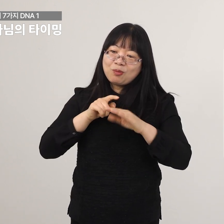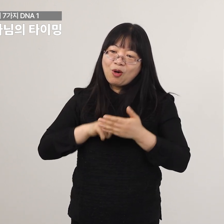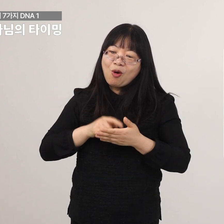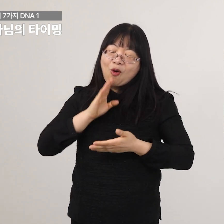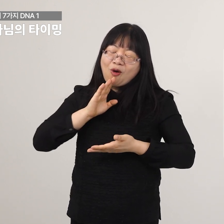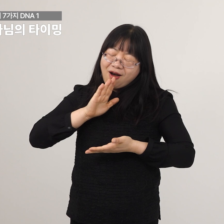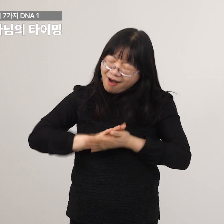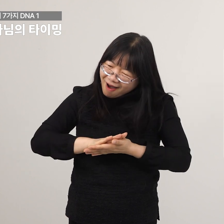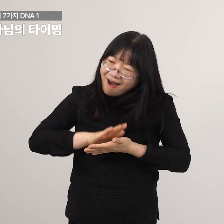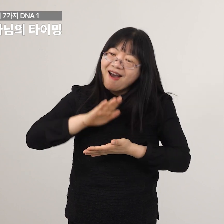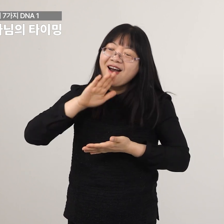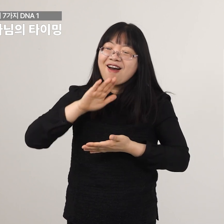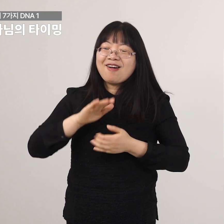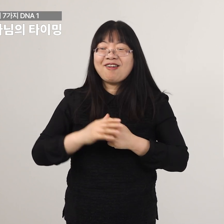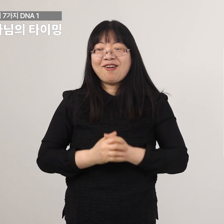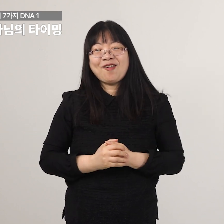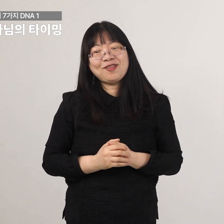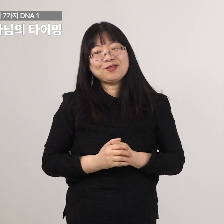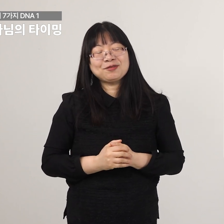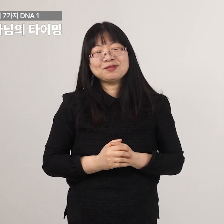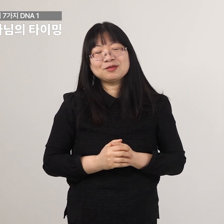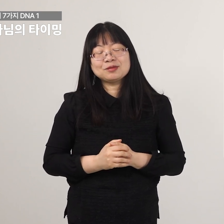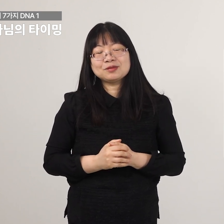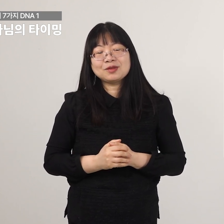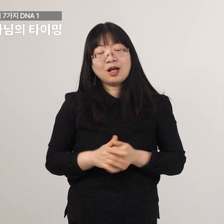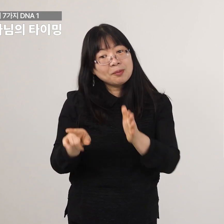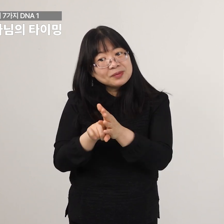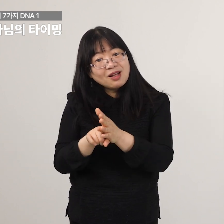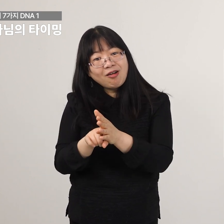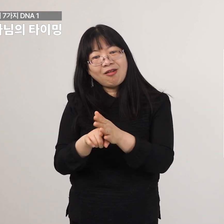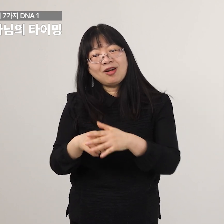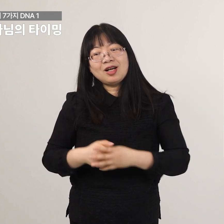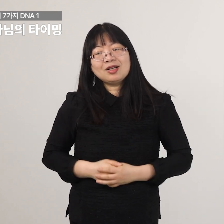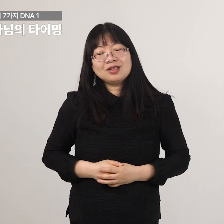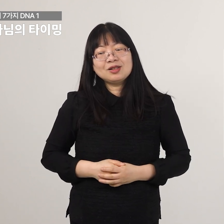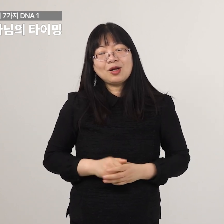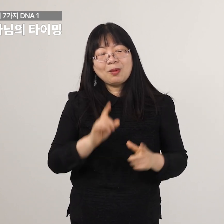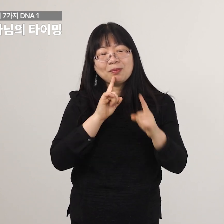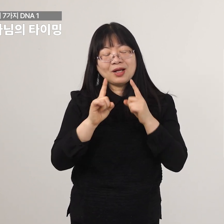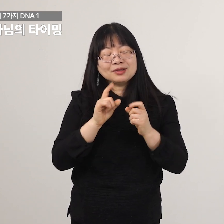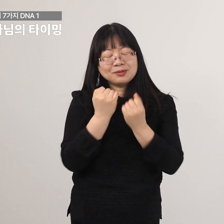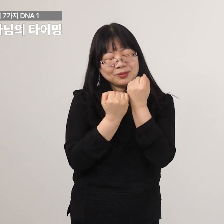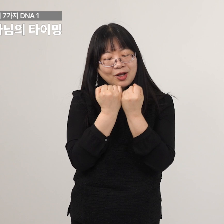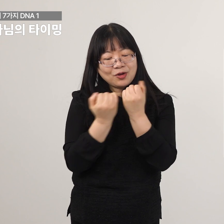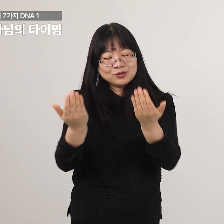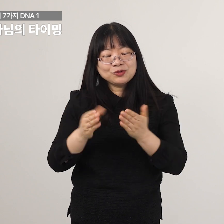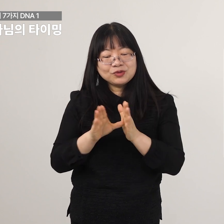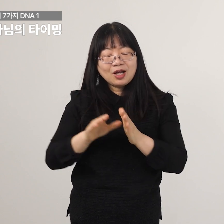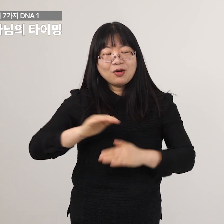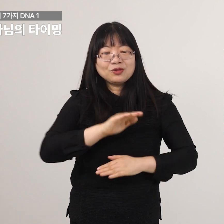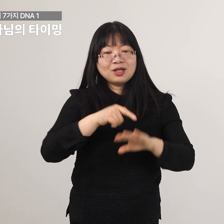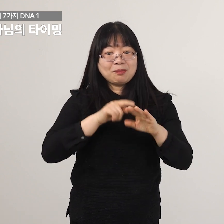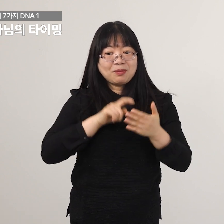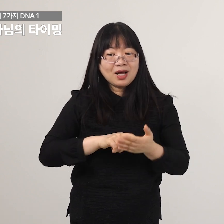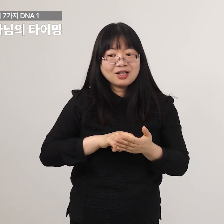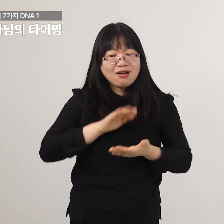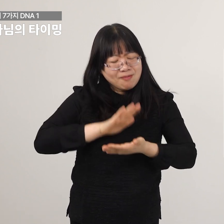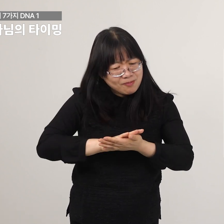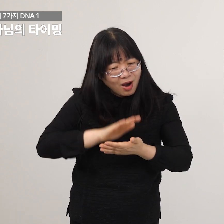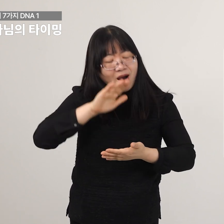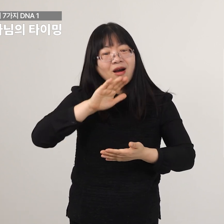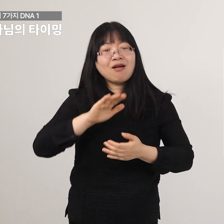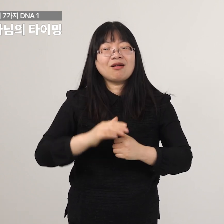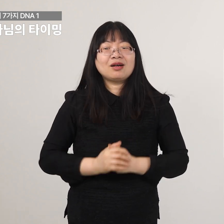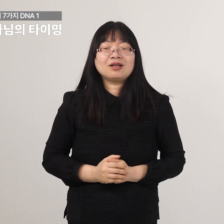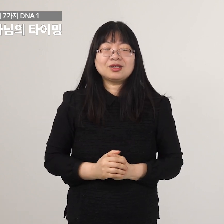마음이 뜨겁지 아니하더냐? 믿습니까? 말씀을 풀어주실 때 우리의 마음이